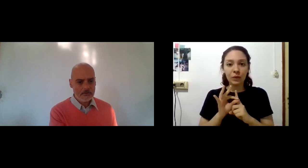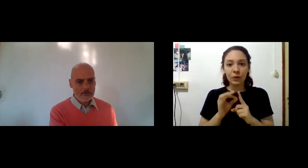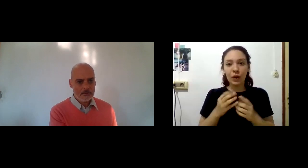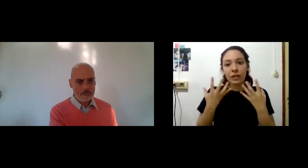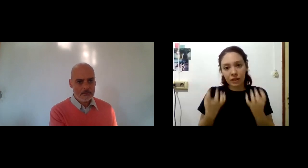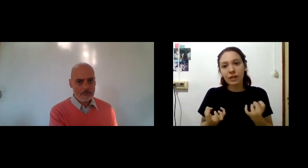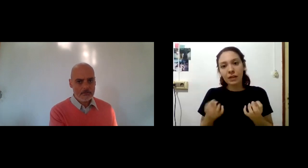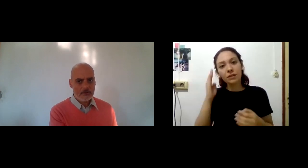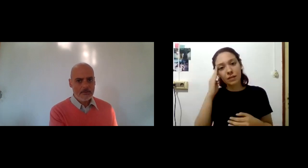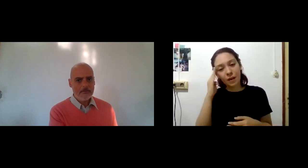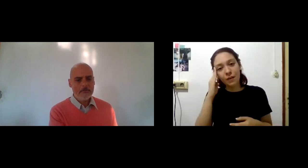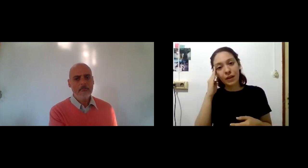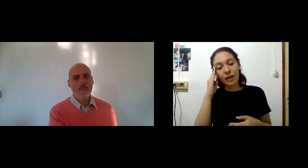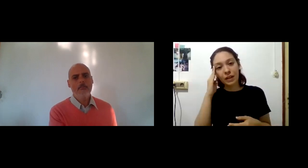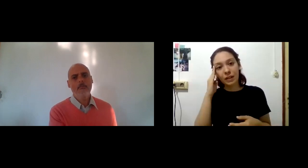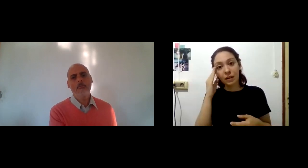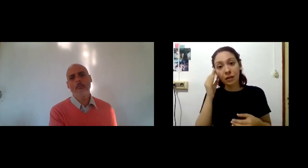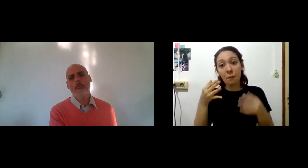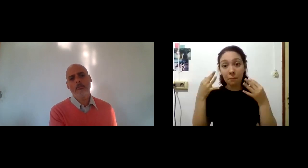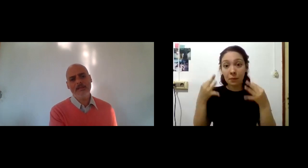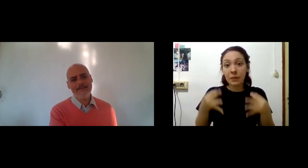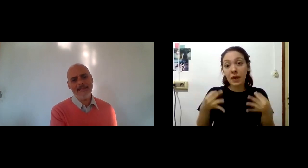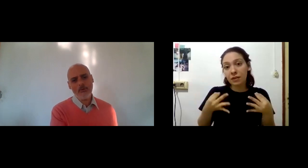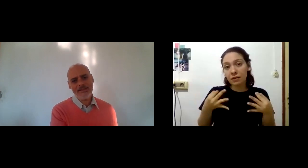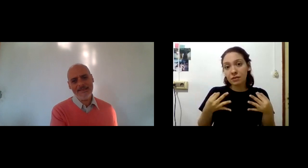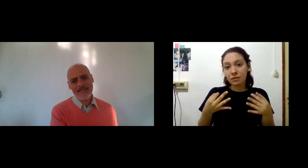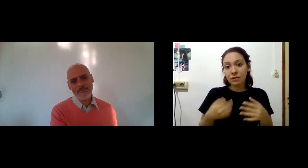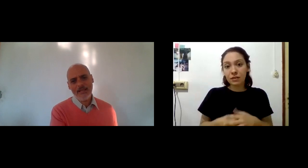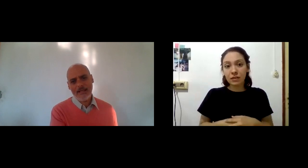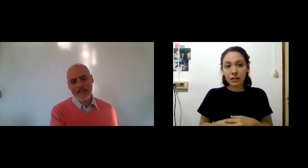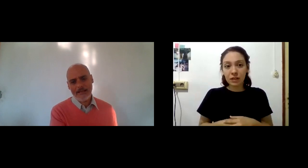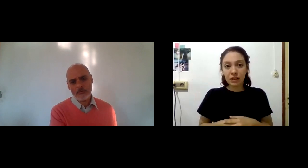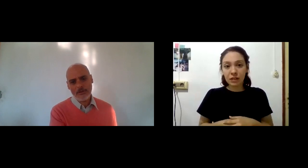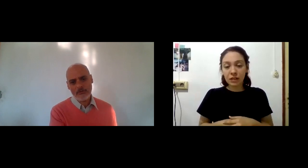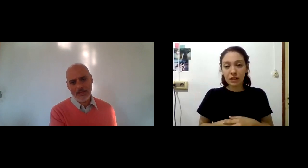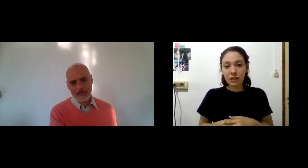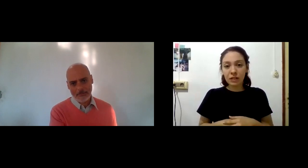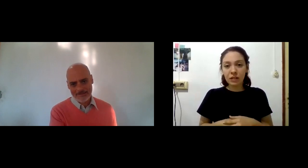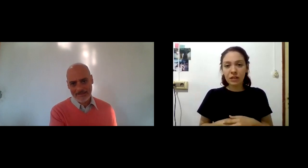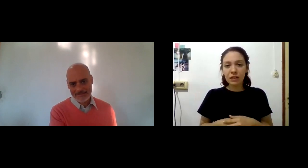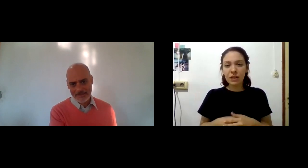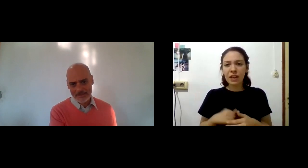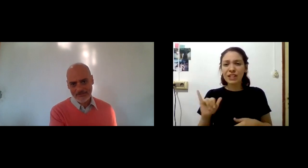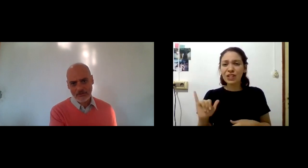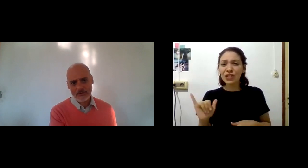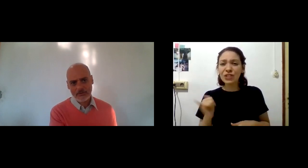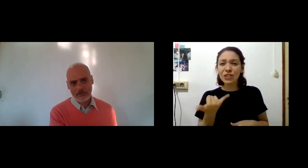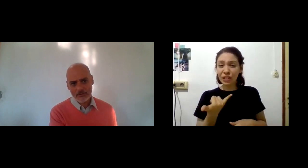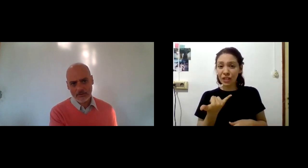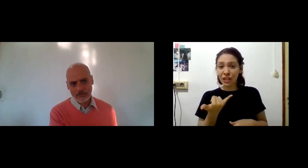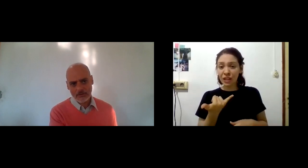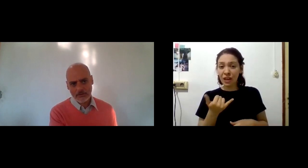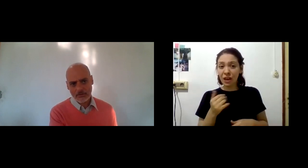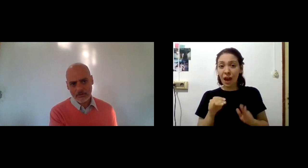Y actualizada y no sé. Leticia, ¿vos estás inscripta a la TWILSU para estar en el examen de ingreso?